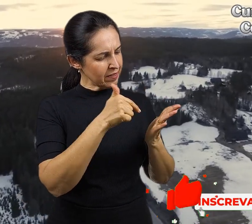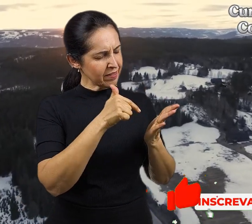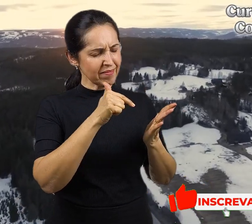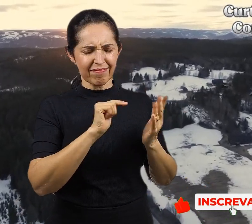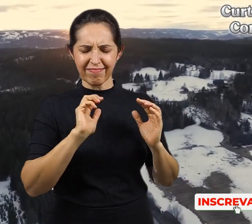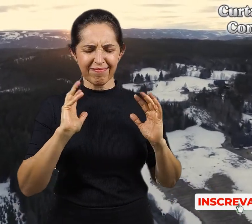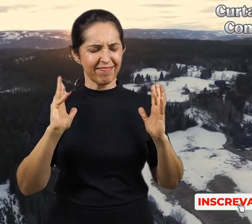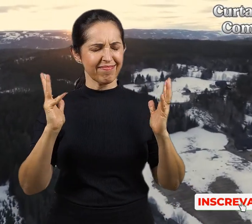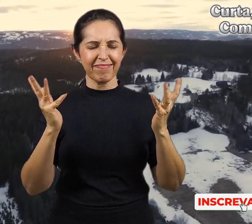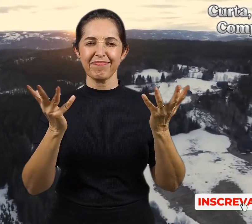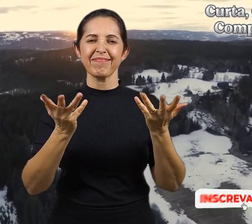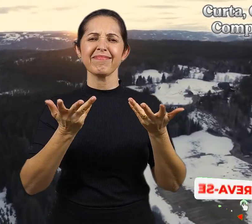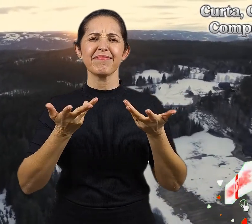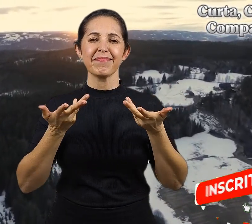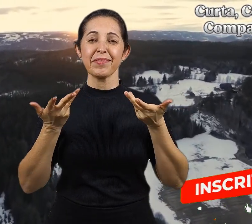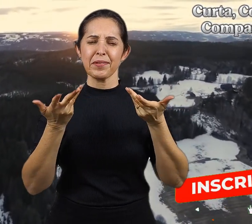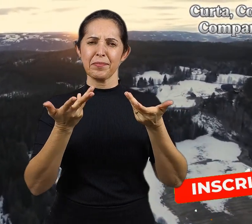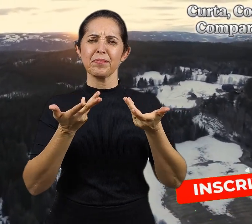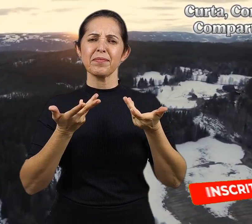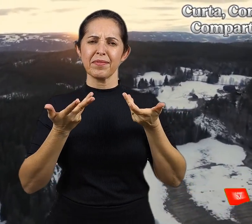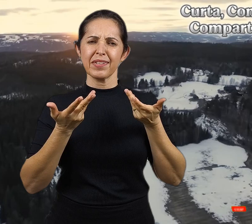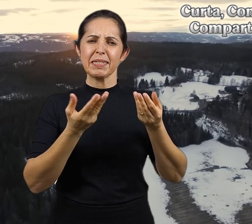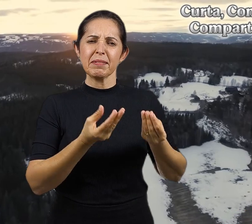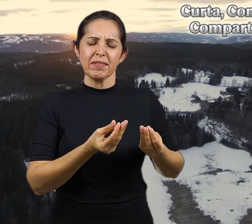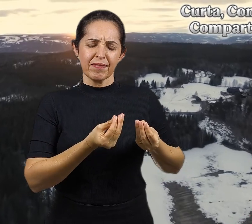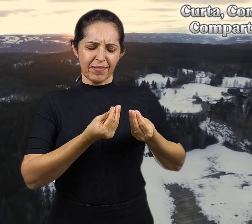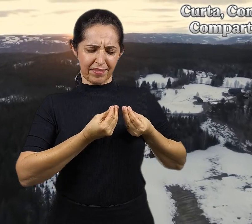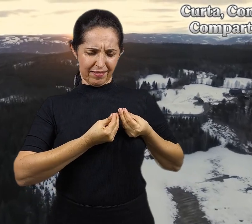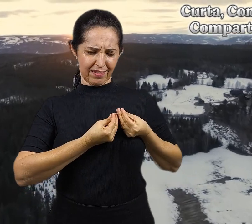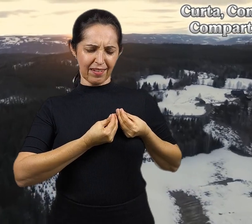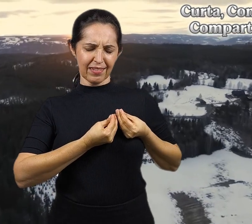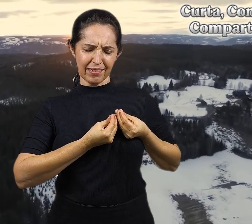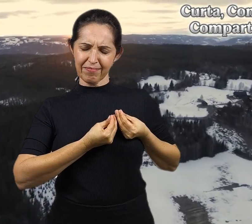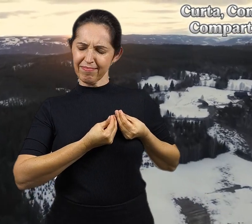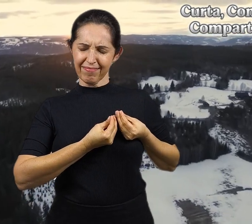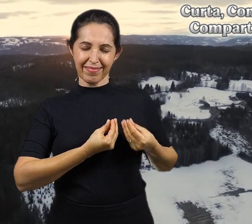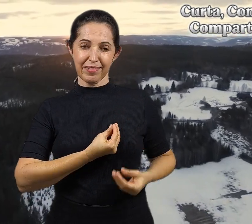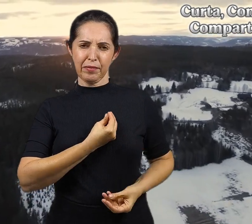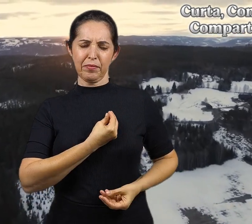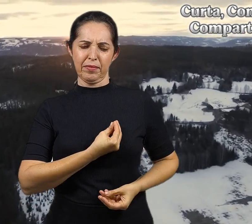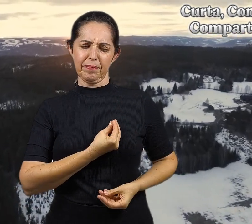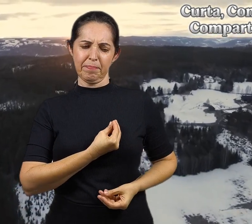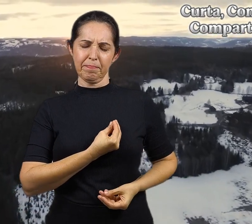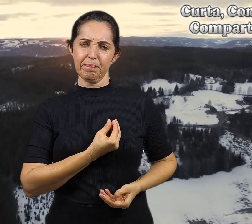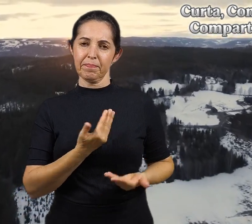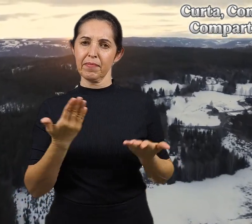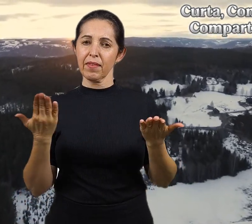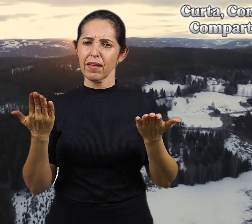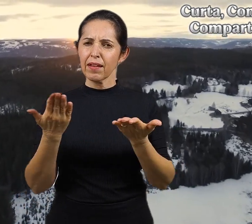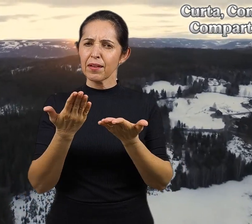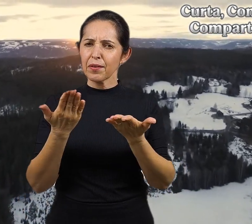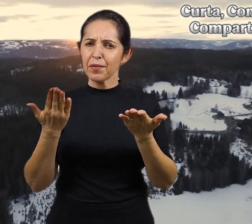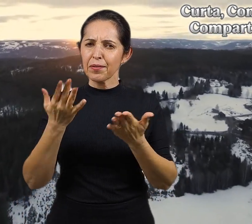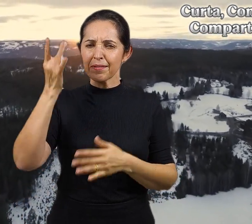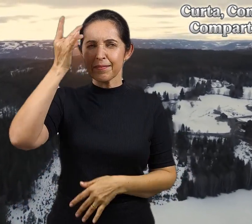para as nossas vidas. Aleluia. Nós pedimos que nesta noite o Espírito do Senhor visite o nosso